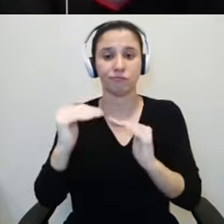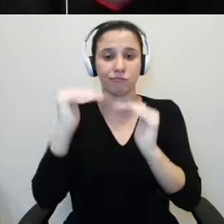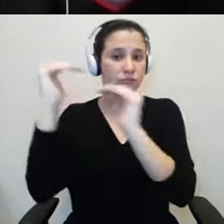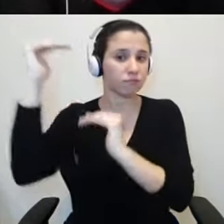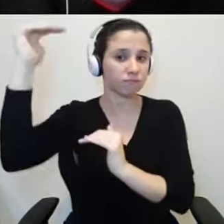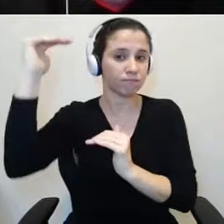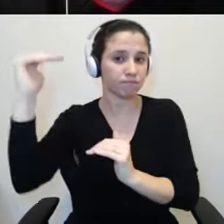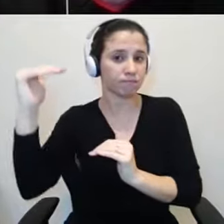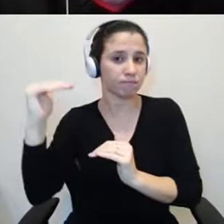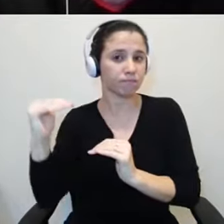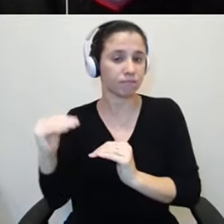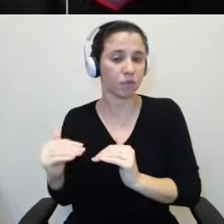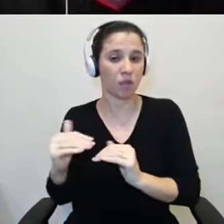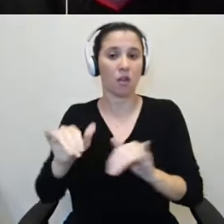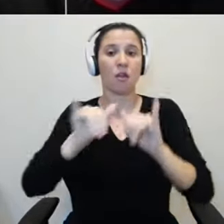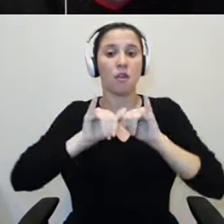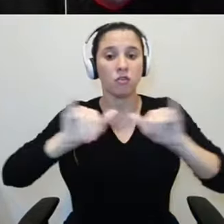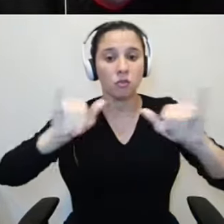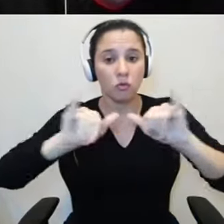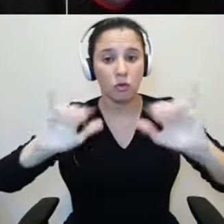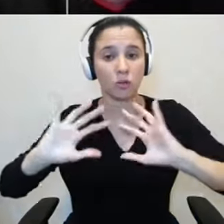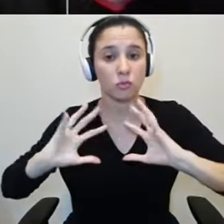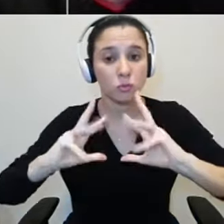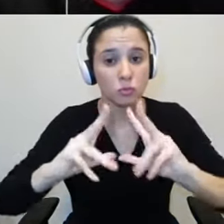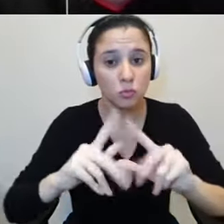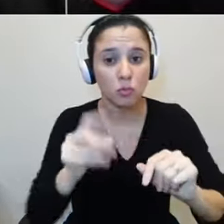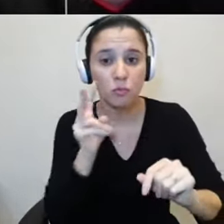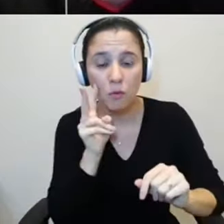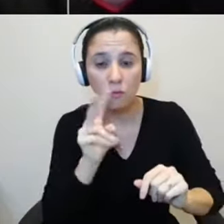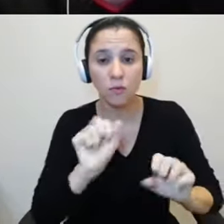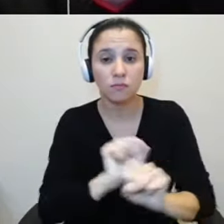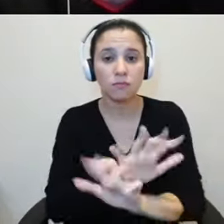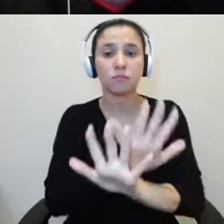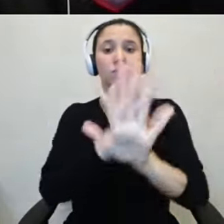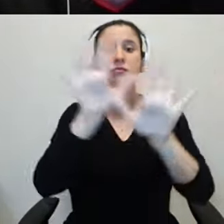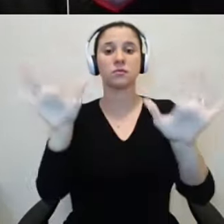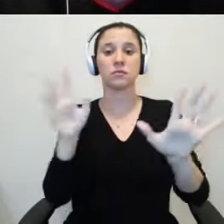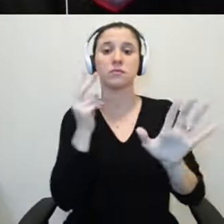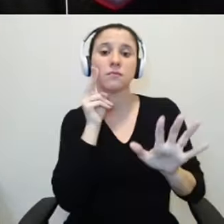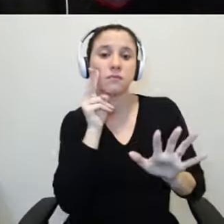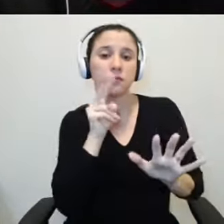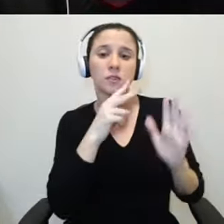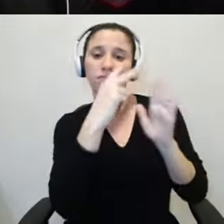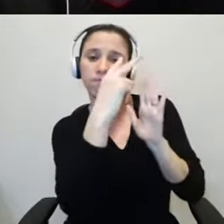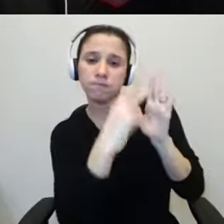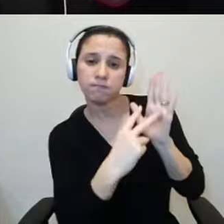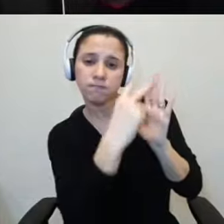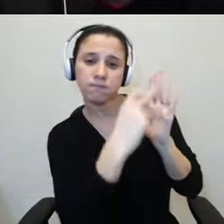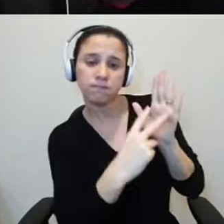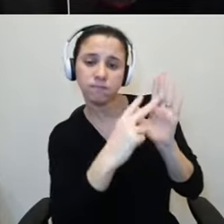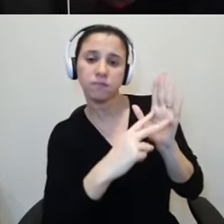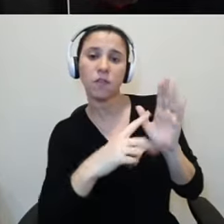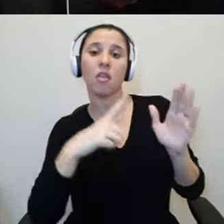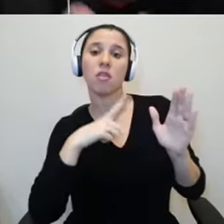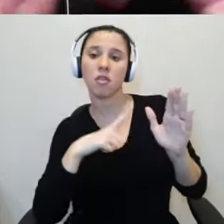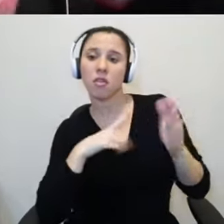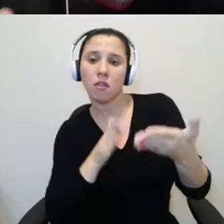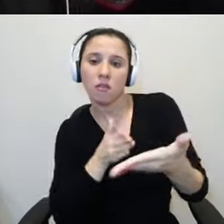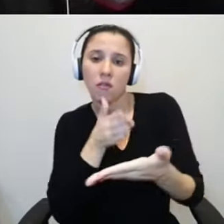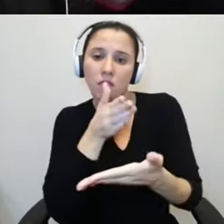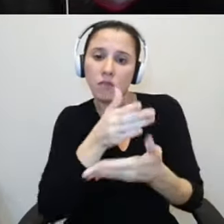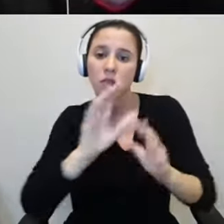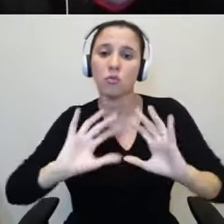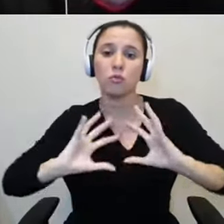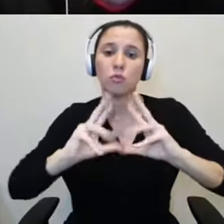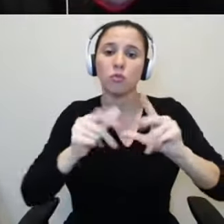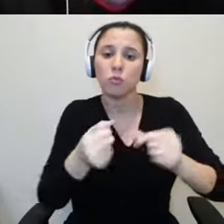bem claro para vocês verificarem e terem acesso a todas as informações. Então, basicamente, é isso,